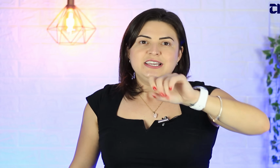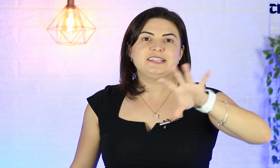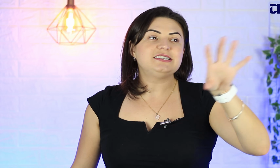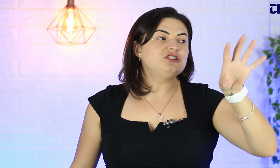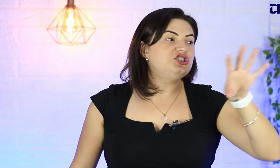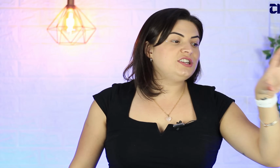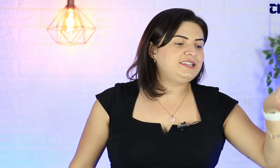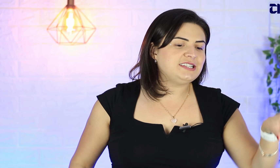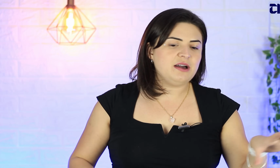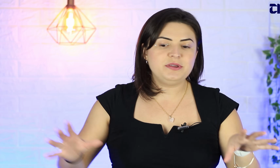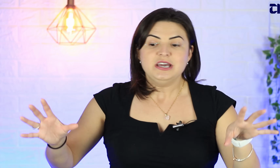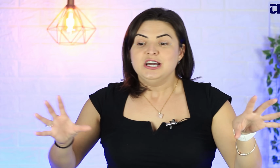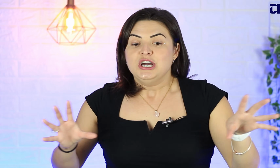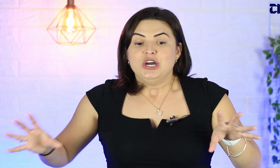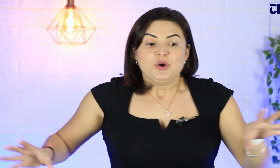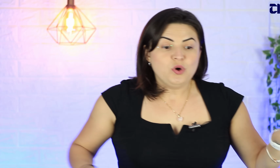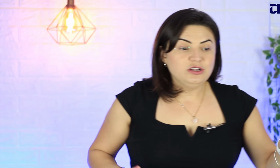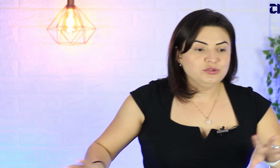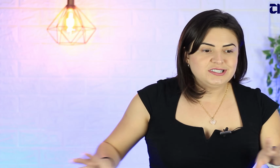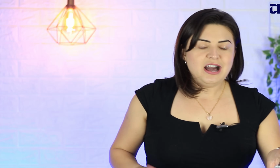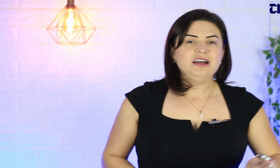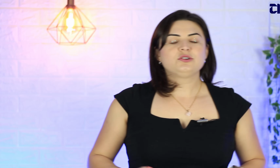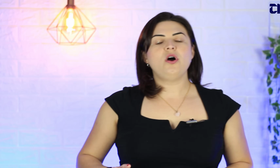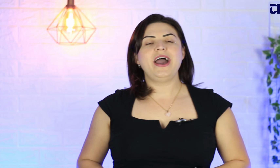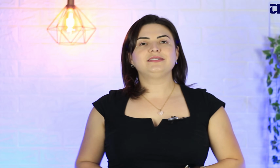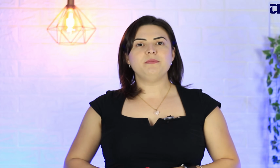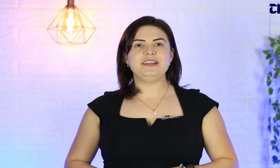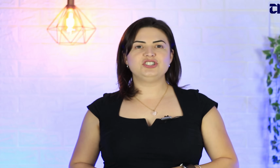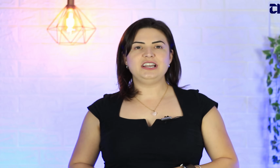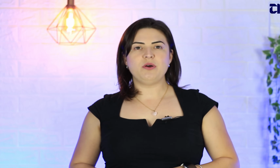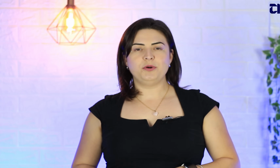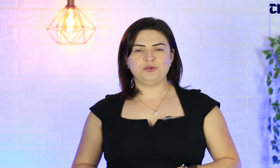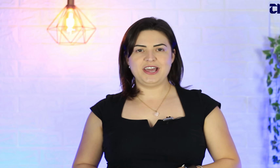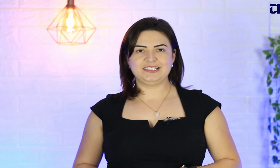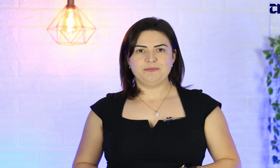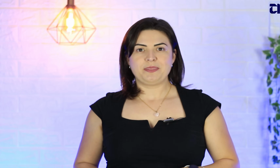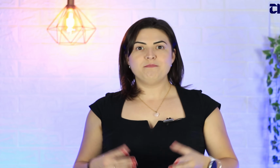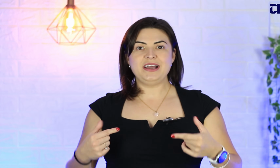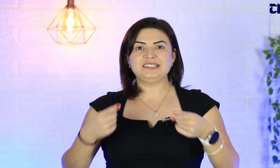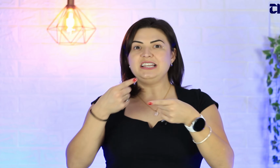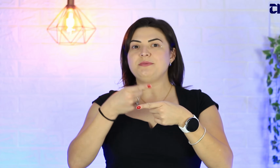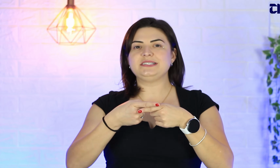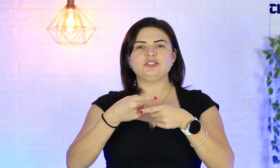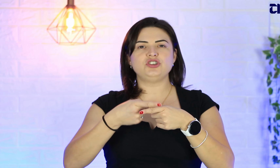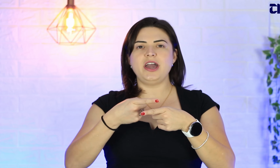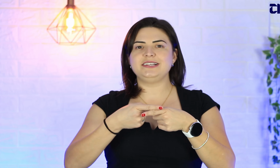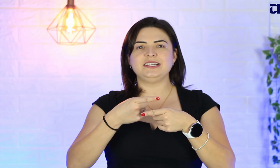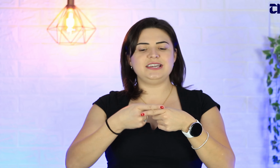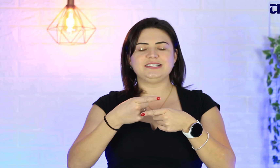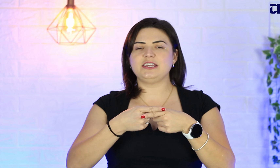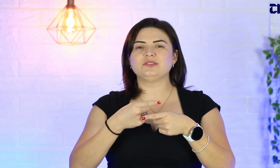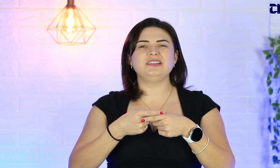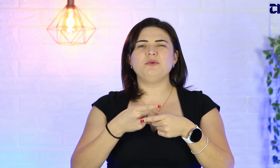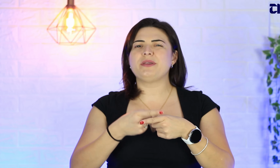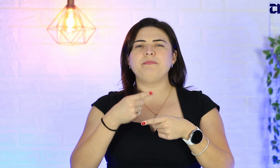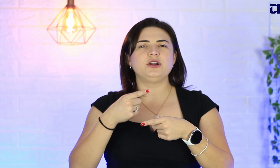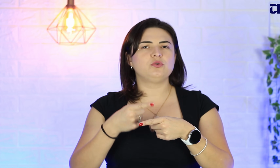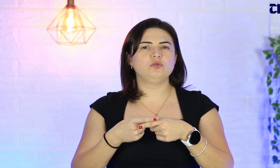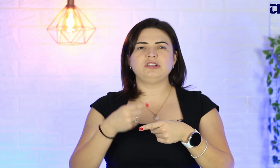E às vezes a gente nem sabe quando usar corretamente na língua portuguesa. Mas na libras é só esse aqui, esse aqui é o sinal para pergunta,